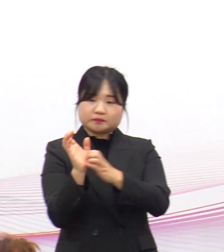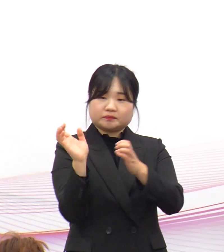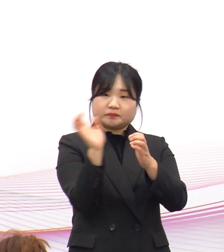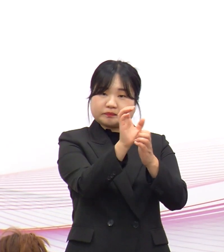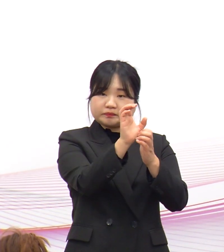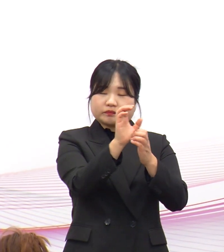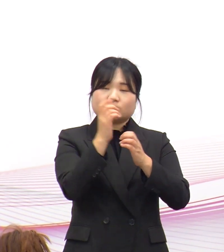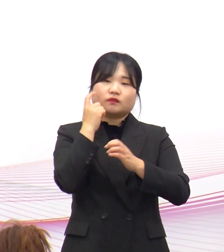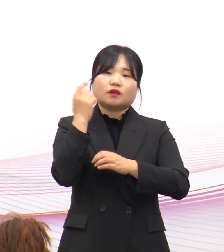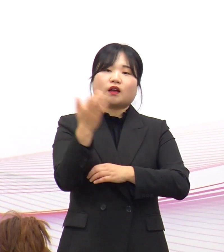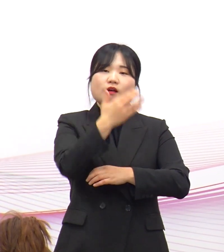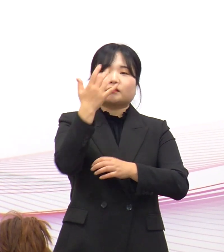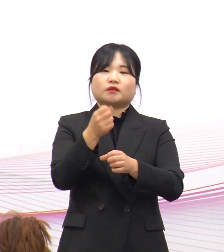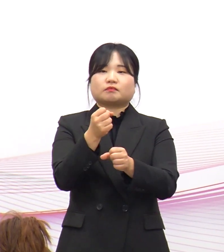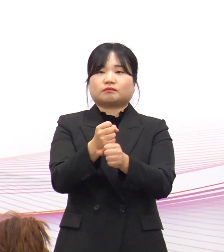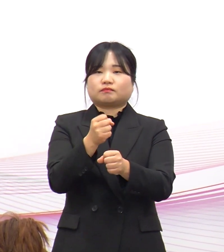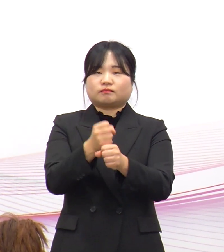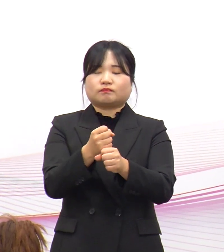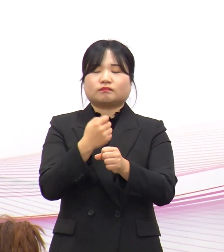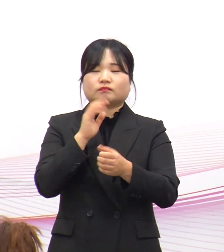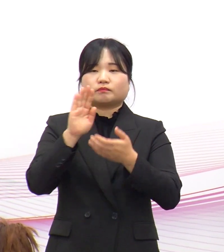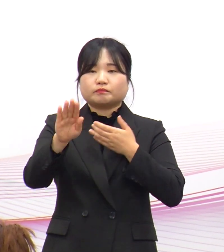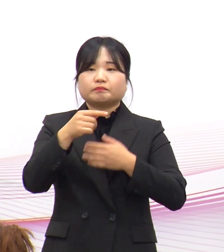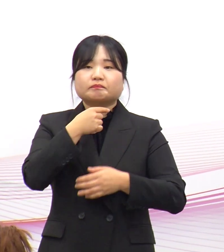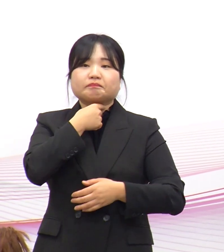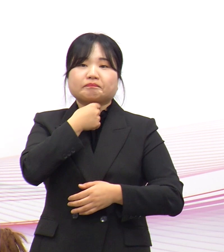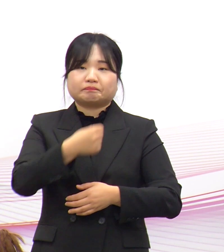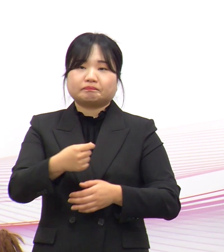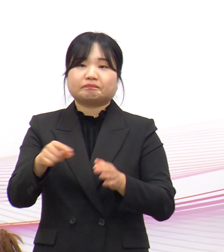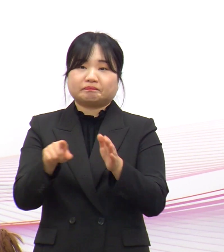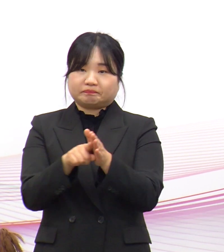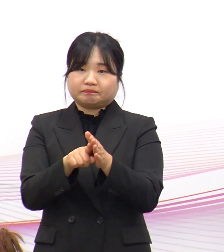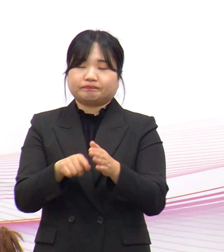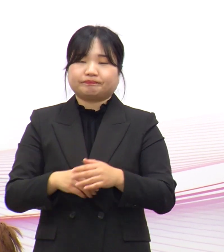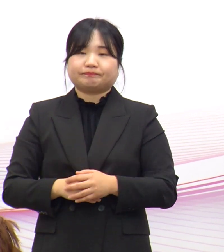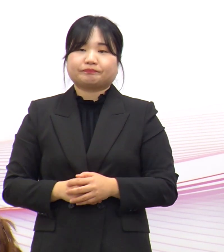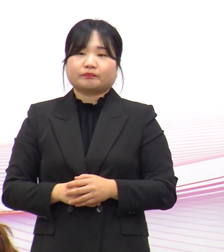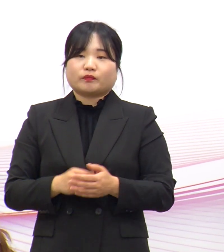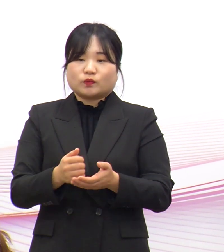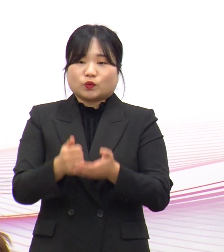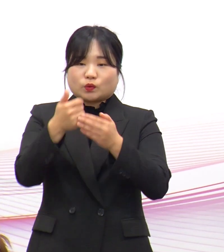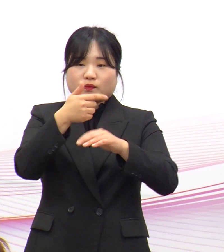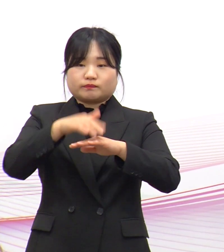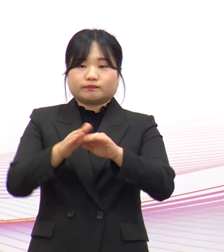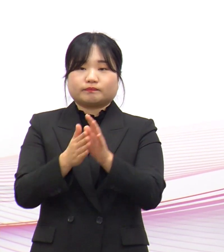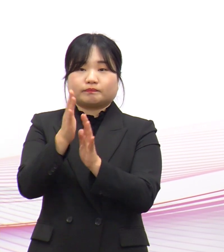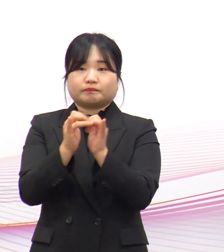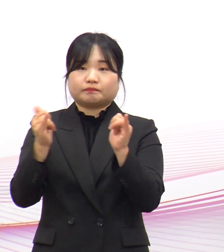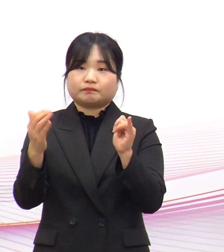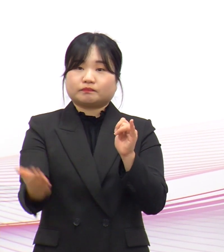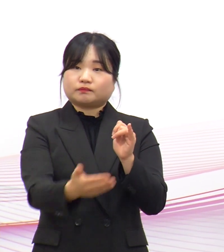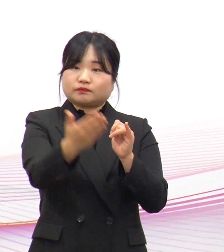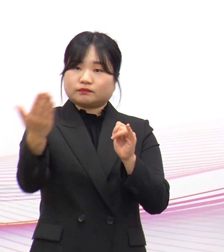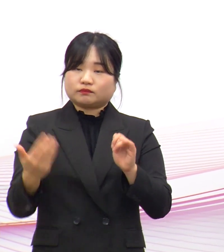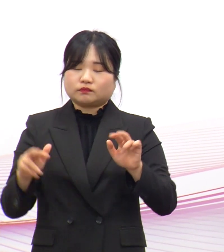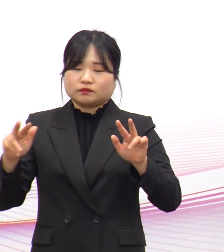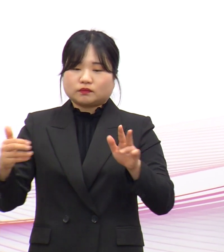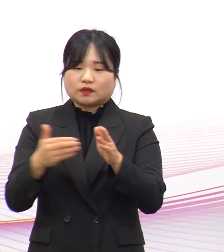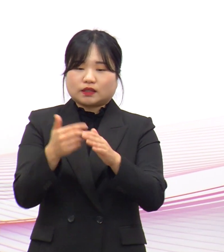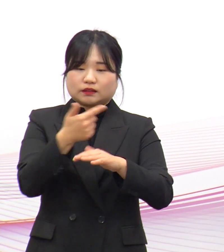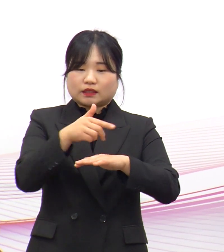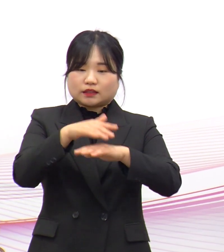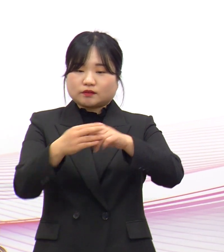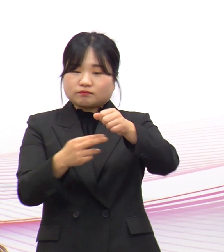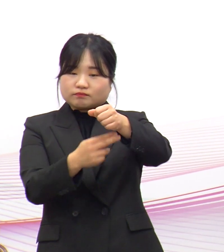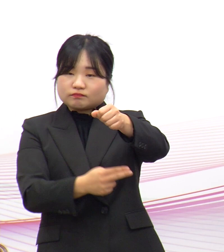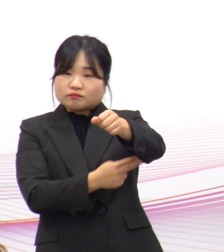아름다운 작품이 되어야 할 것으로 저희는 믿고 있습니다. 존경하는 대전 시민 여러분, 지금까지 대전의